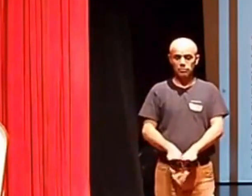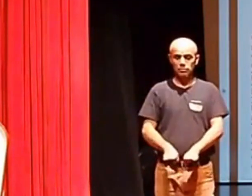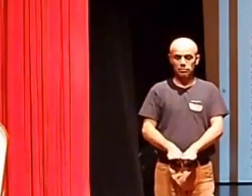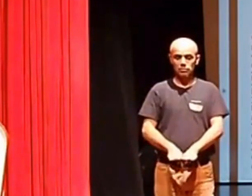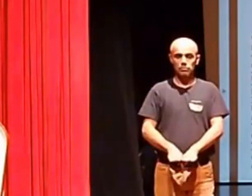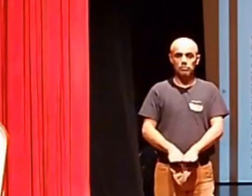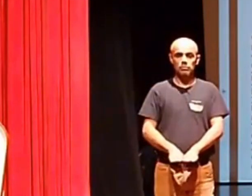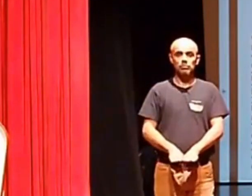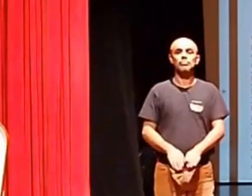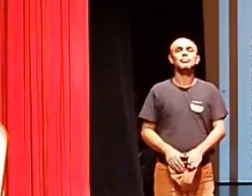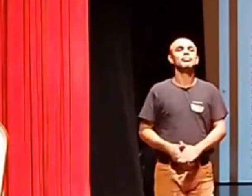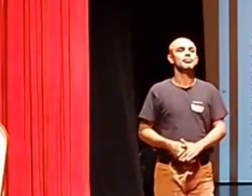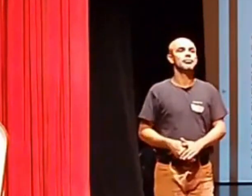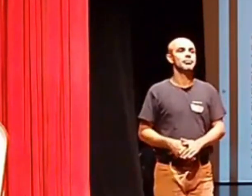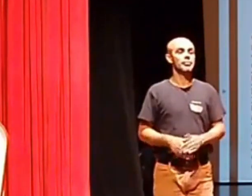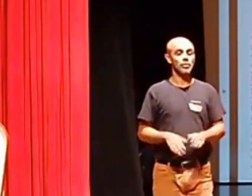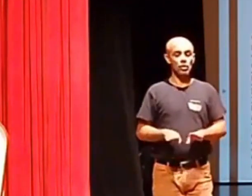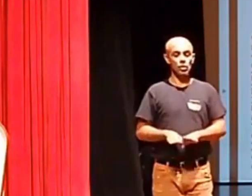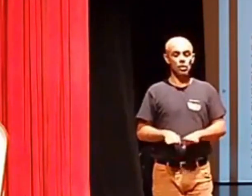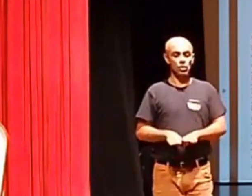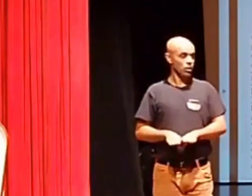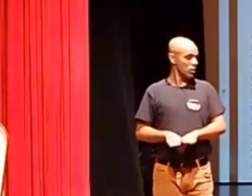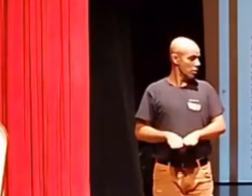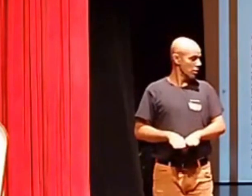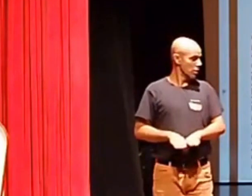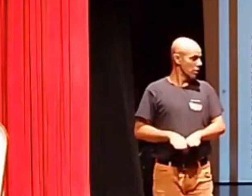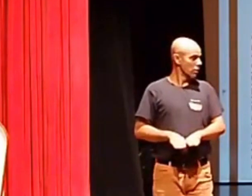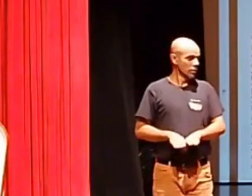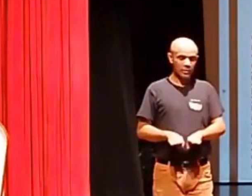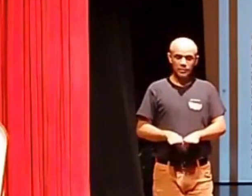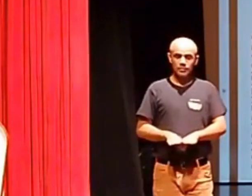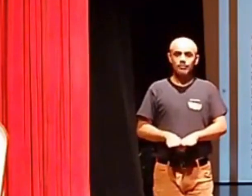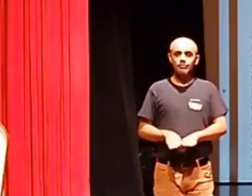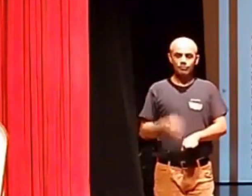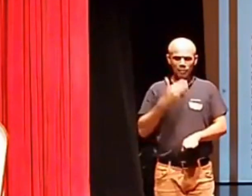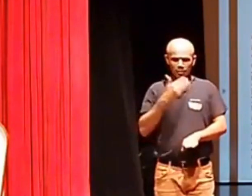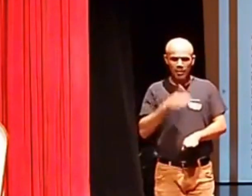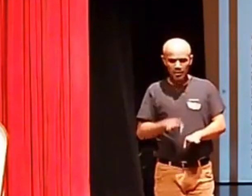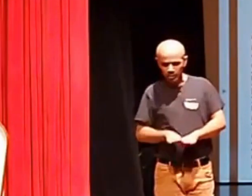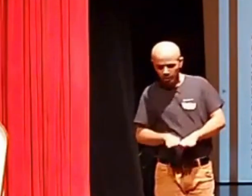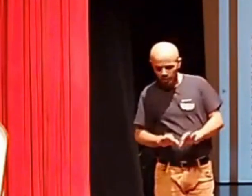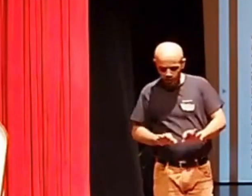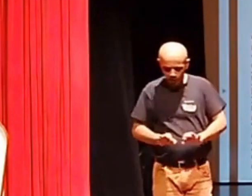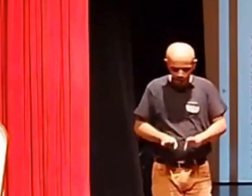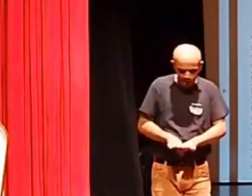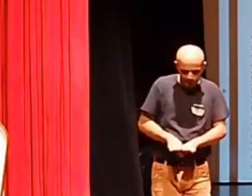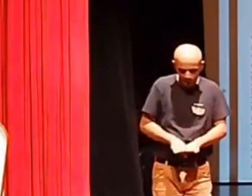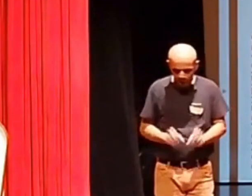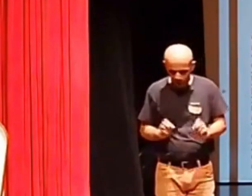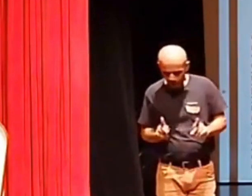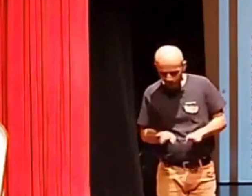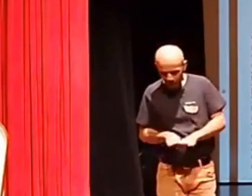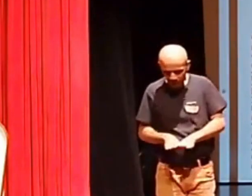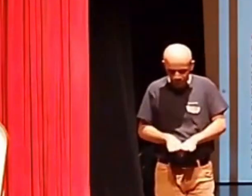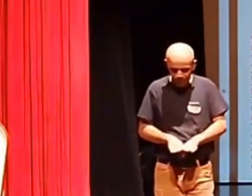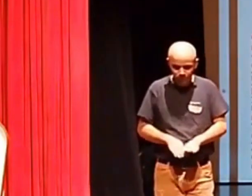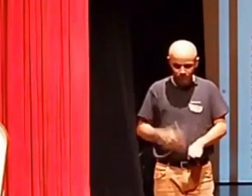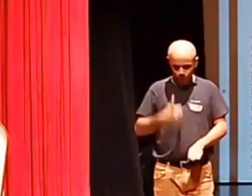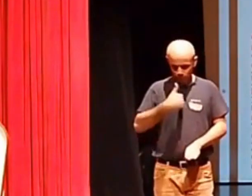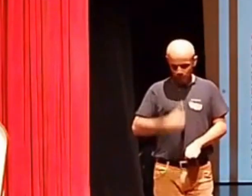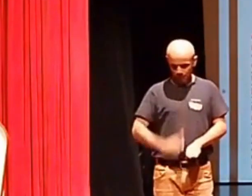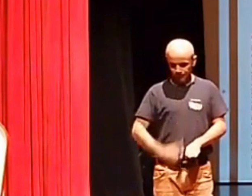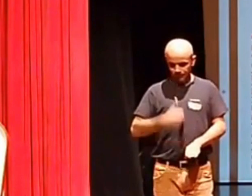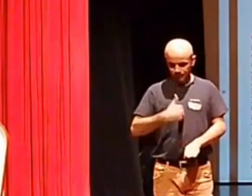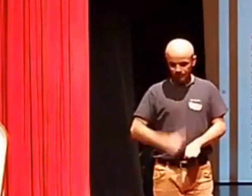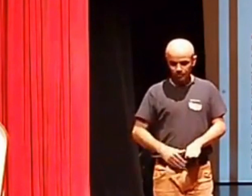frente, alinhado. Geralmente as crianças pisam assim, né? Então a gente pede para alinhar ali na linha do quadril. Geralmente a gente